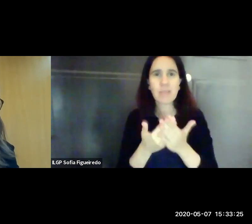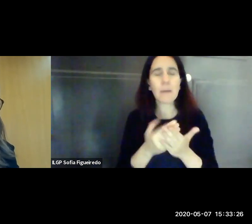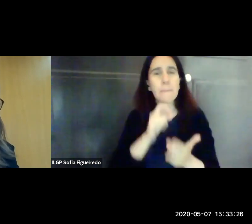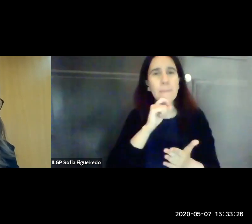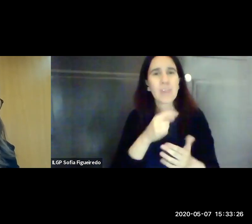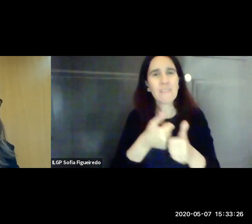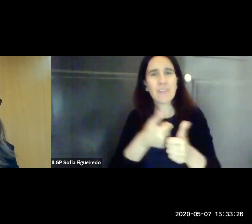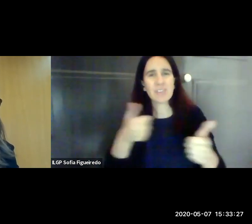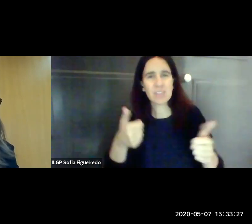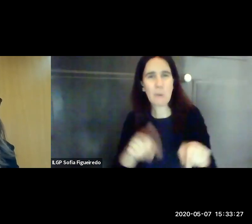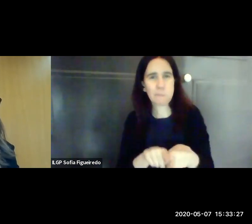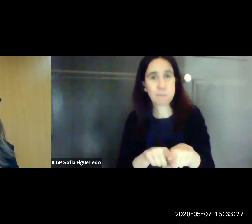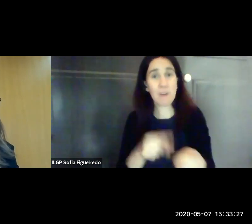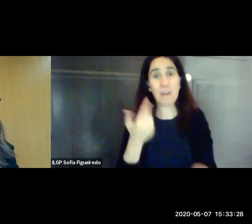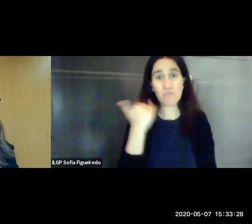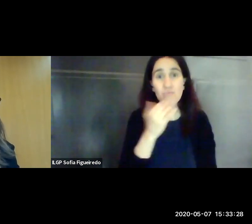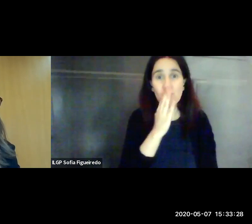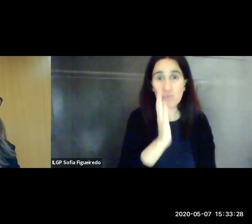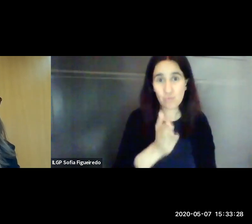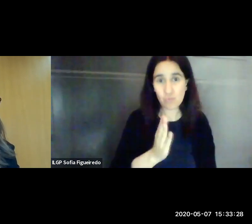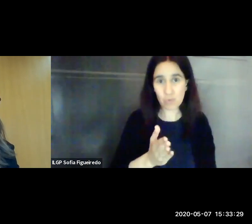falámos há bocado. Portanto,